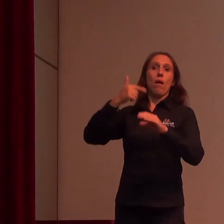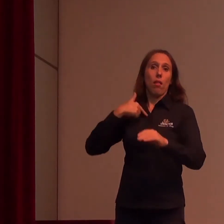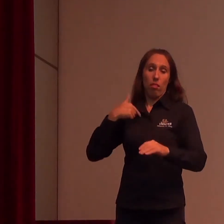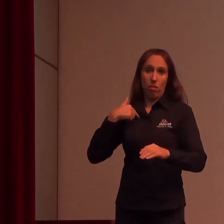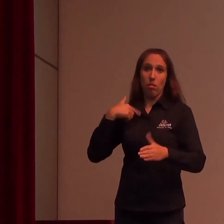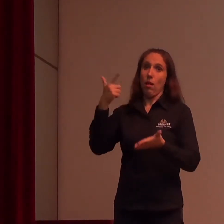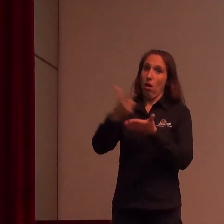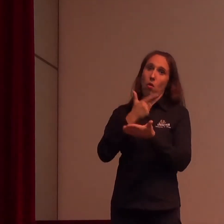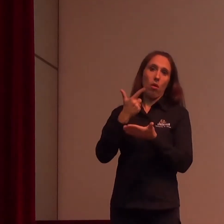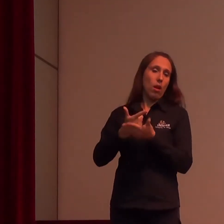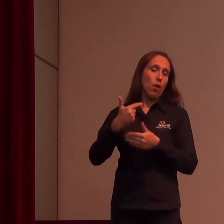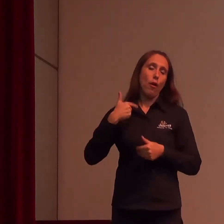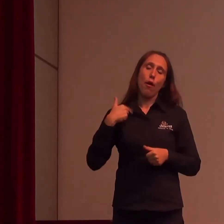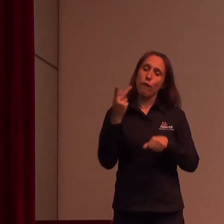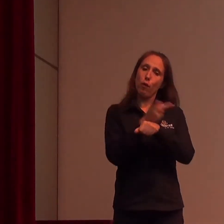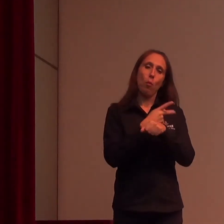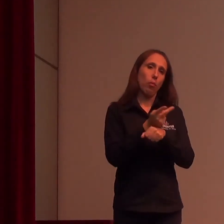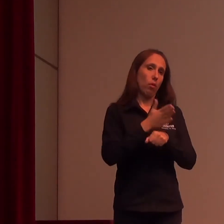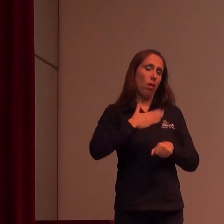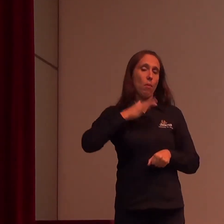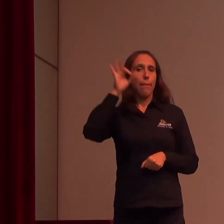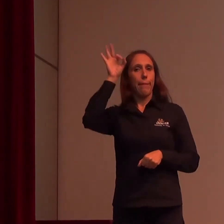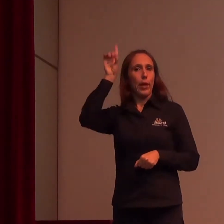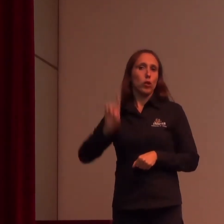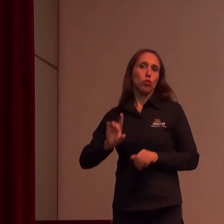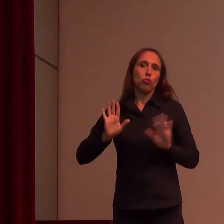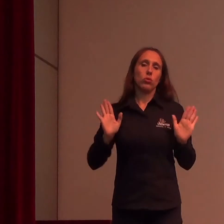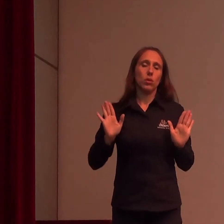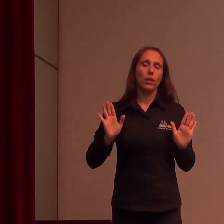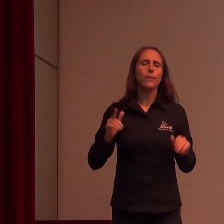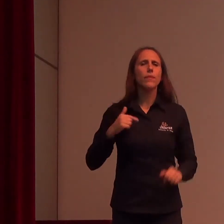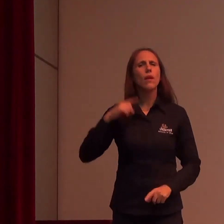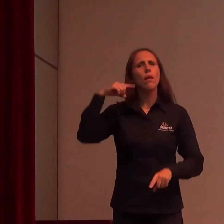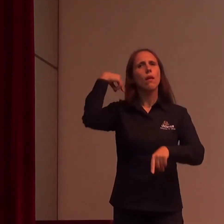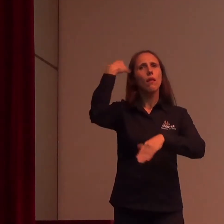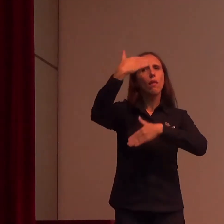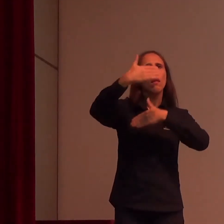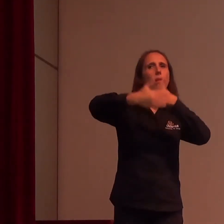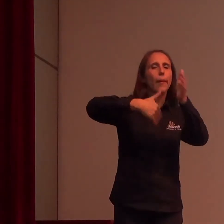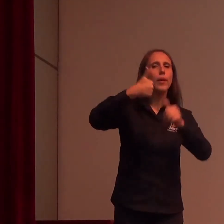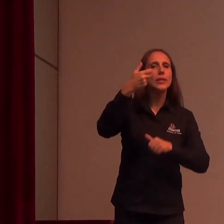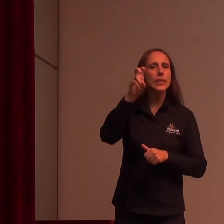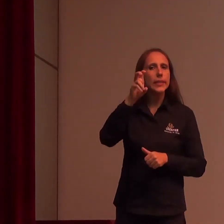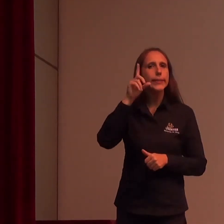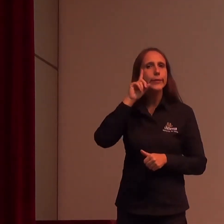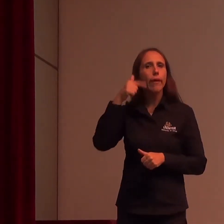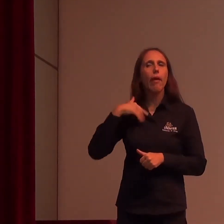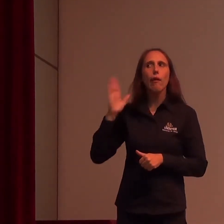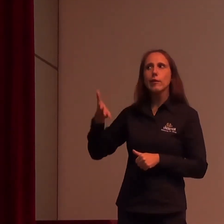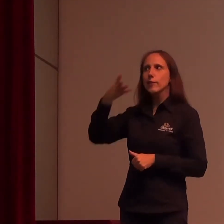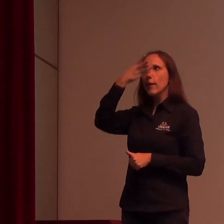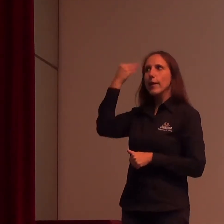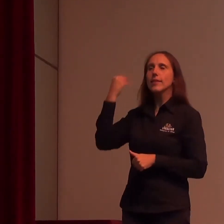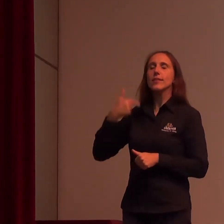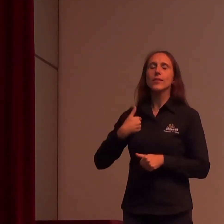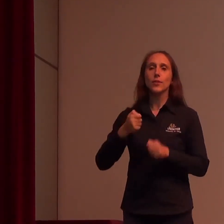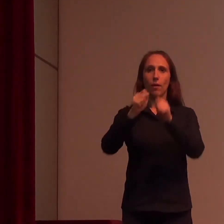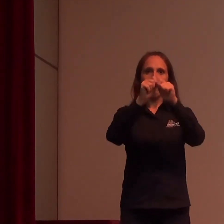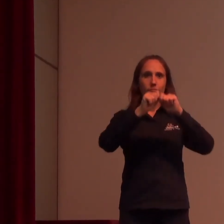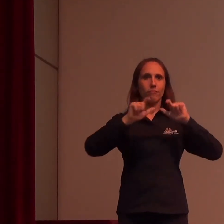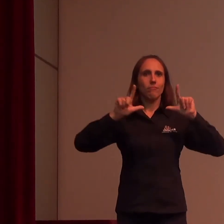quê, vou. Passou assim uns 15 dias, eu até já tinha esquecido da Inheca. Aí, eis que um dia eu abro lá